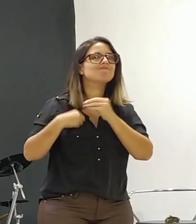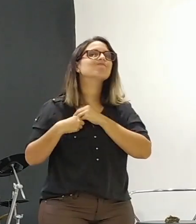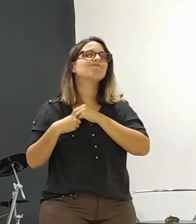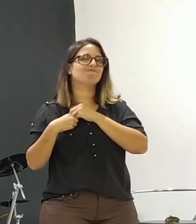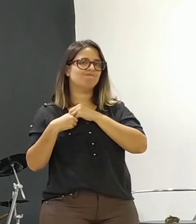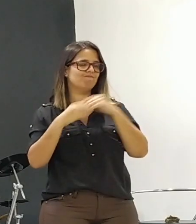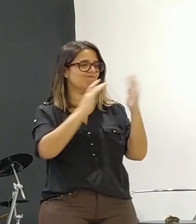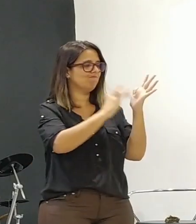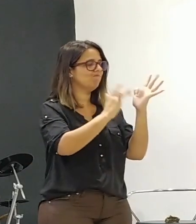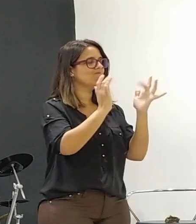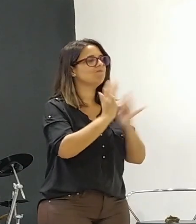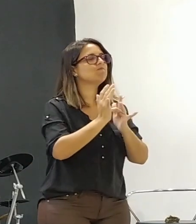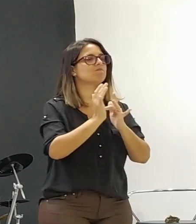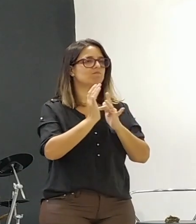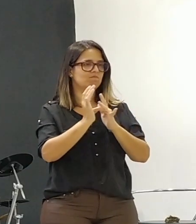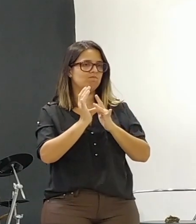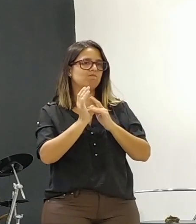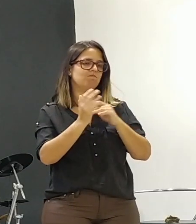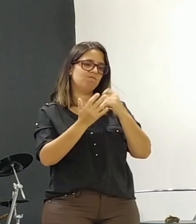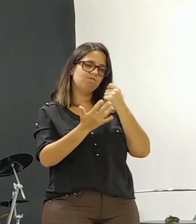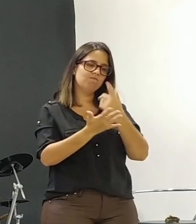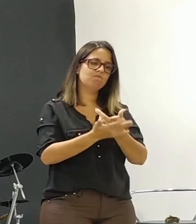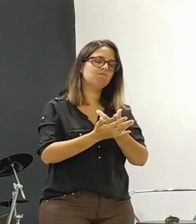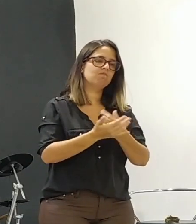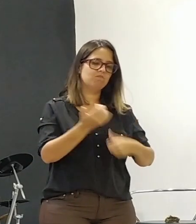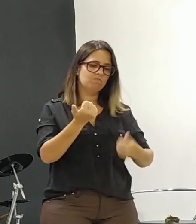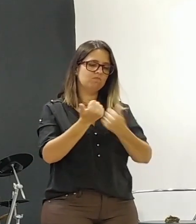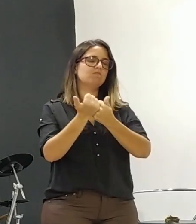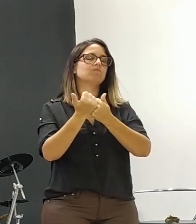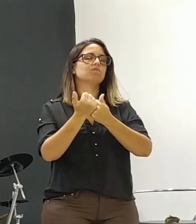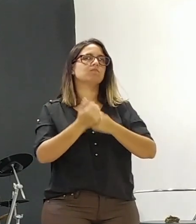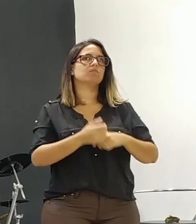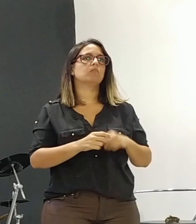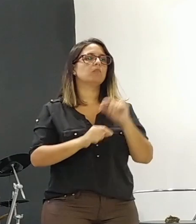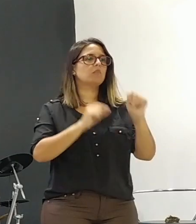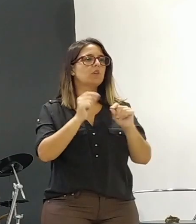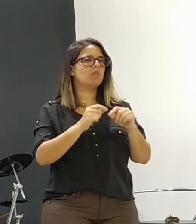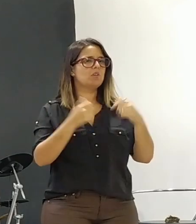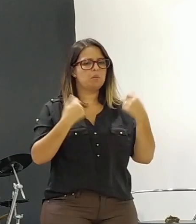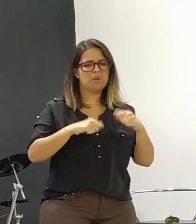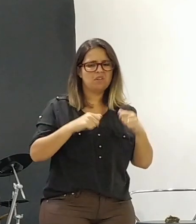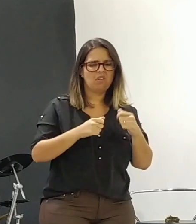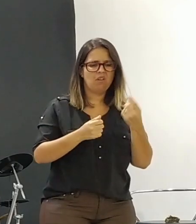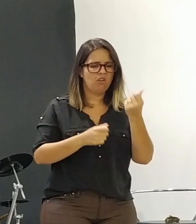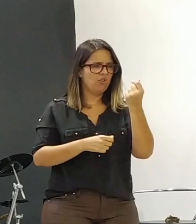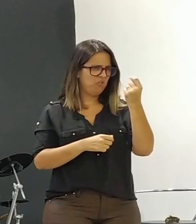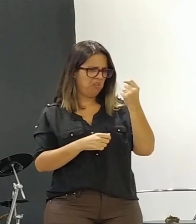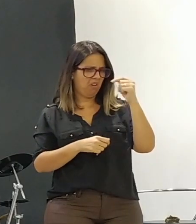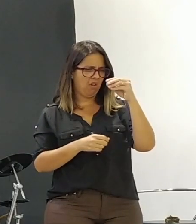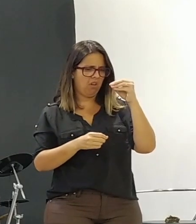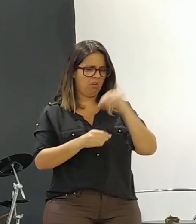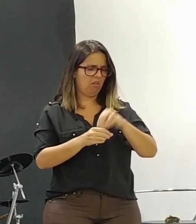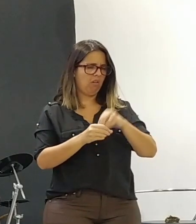O sangue de Jesus é que te comprou. O que você precisa não é botar dinheiro aqui. O que você precisa é receber Jesus como